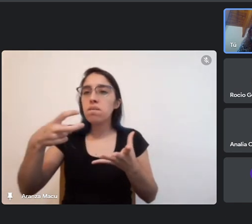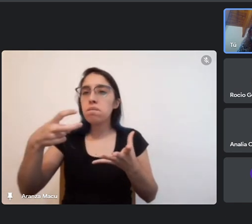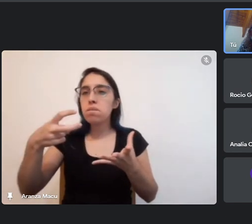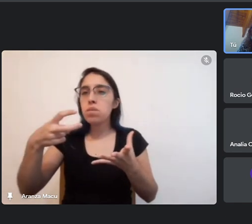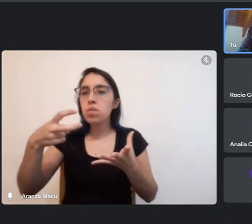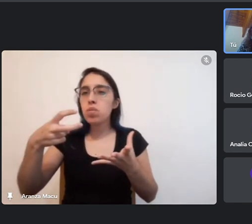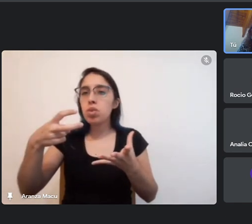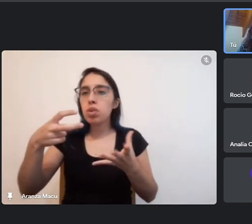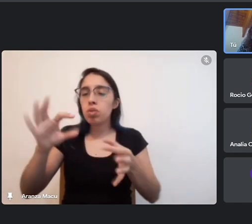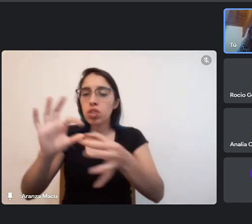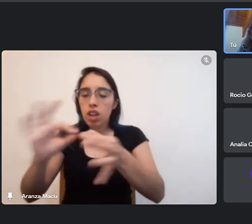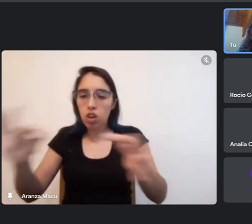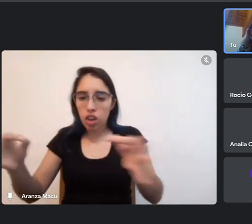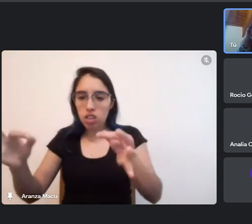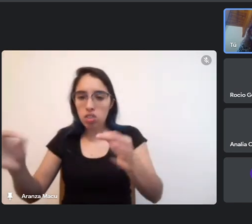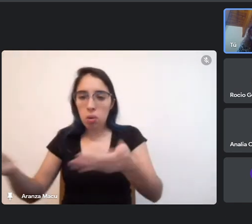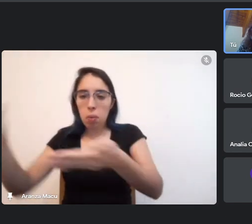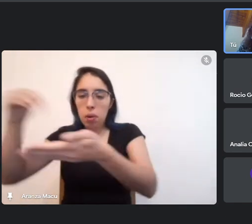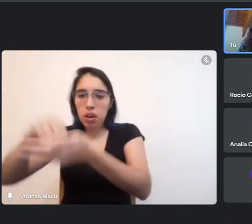en el sentido de que